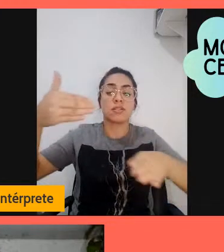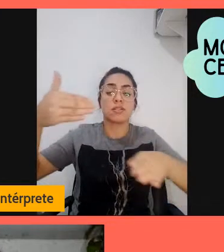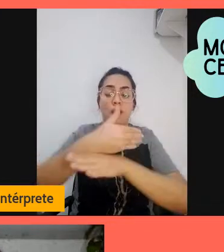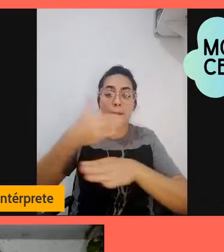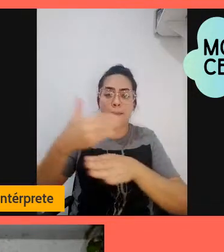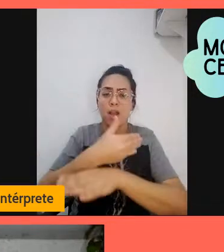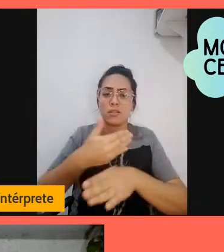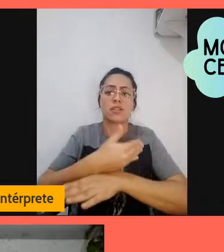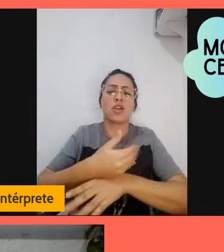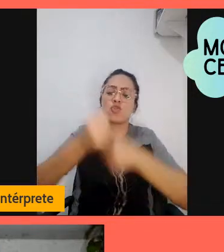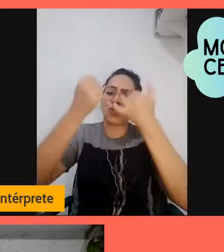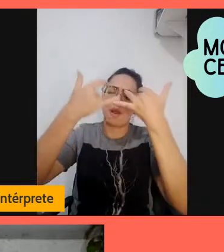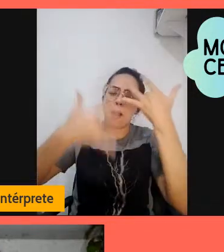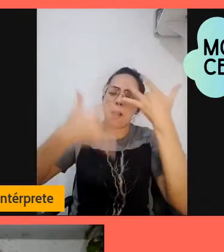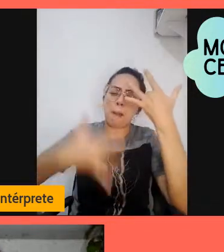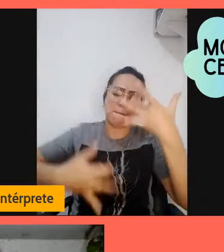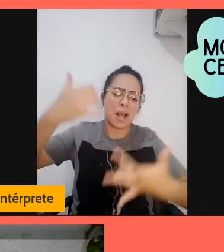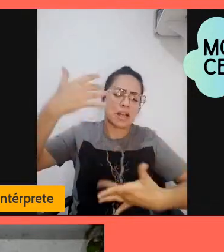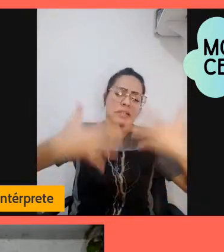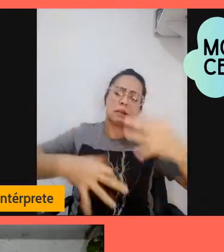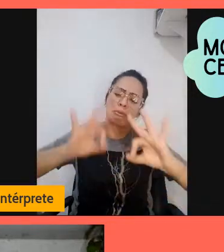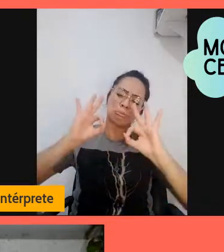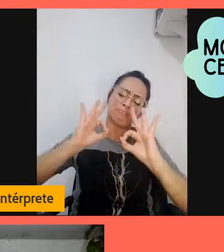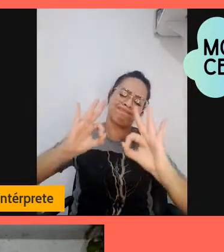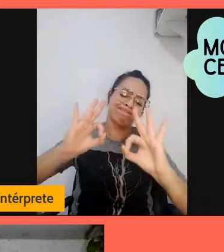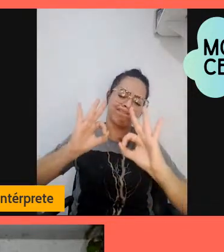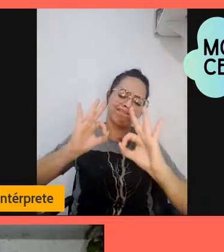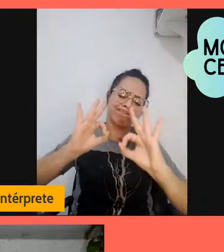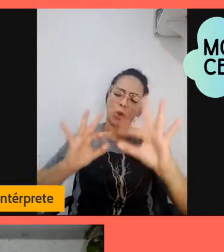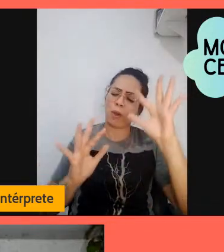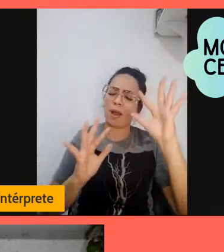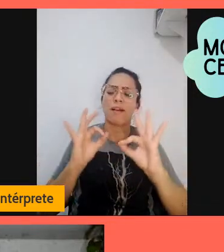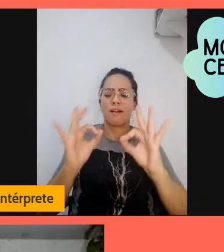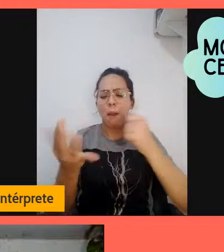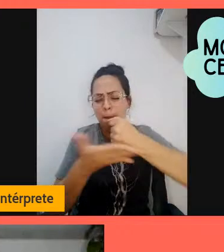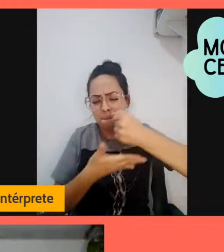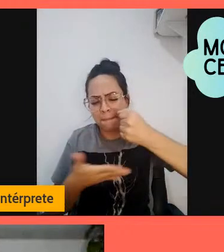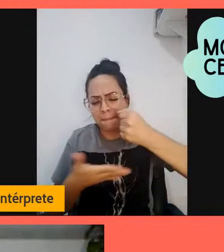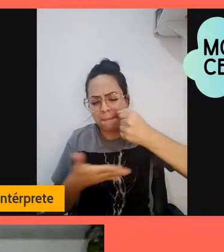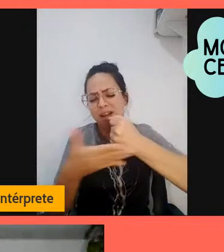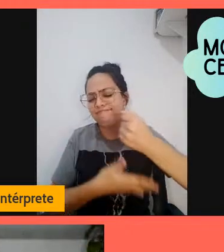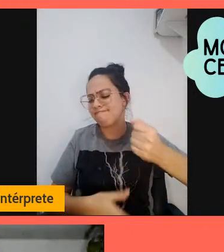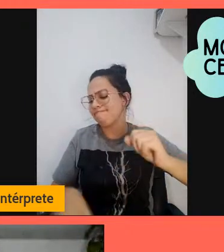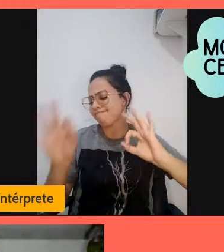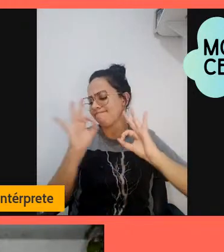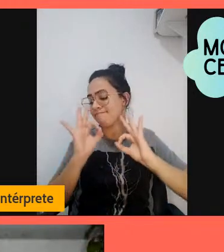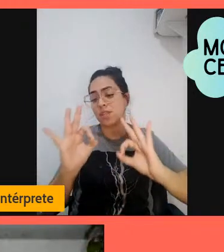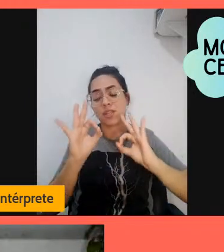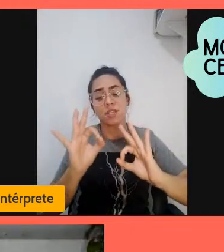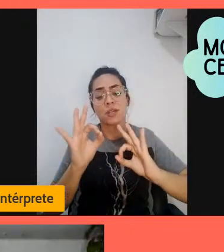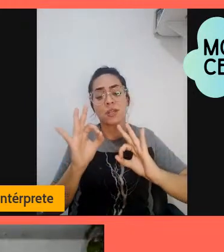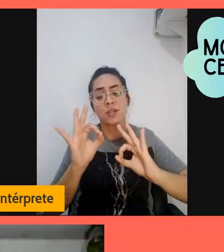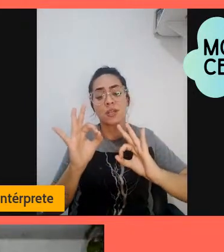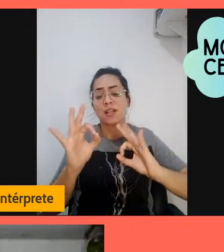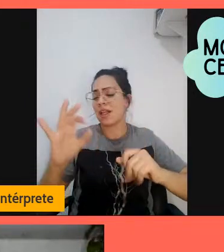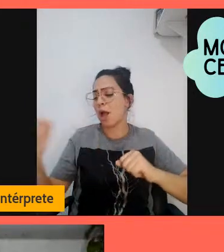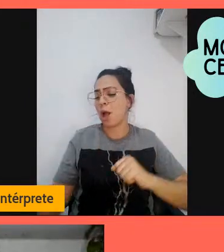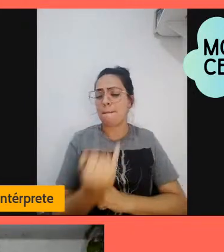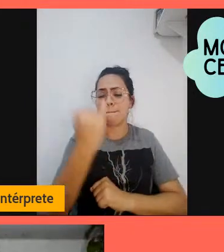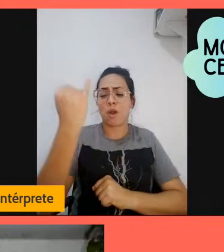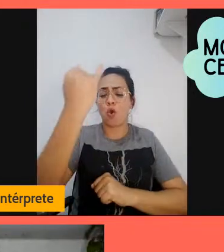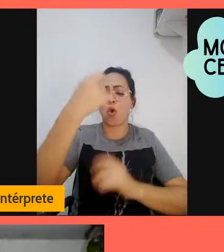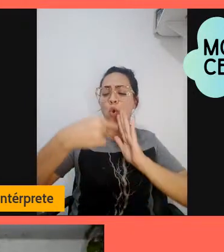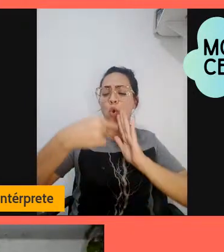uma exposição bastante pontual, fundamentada, né? Trazendo a importância desses